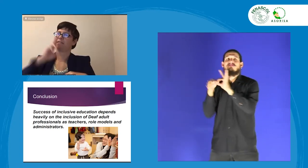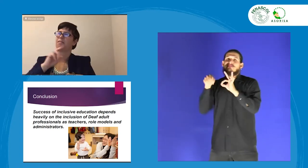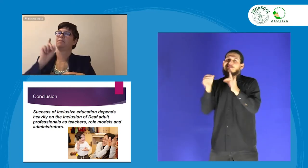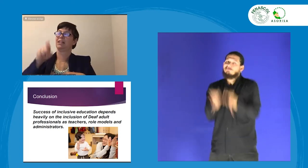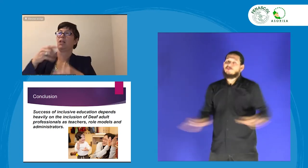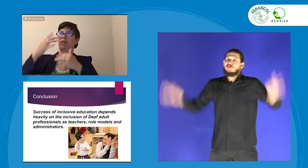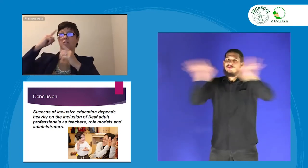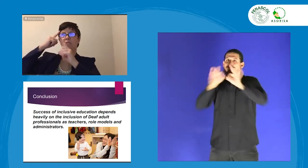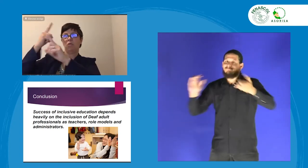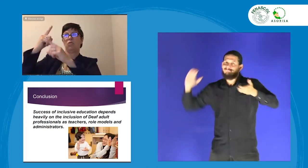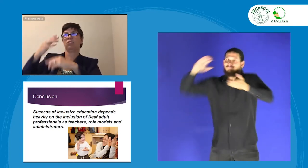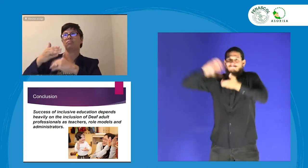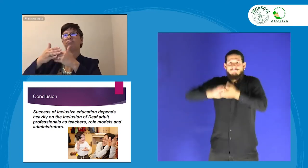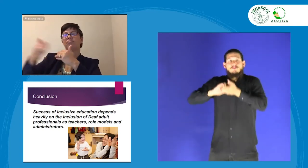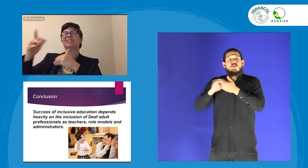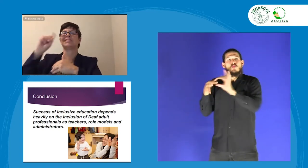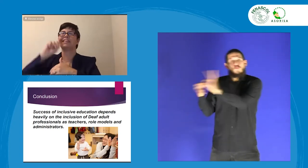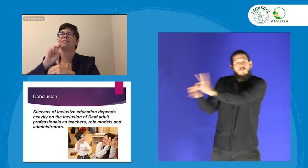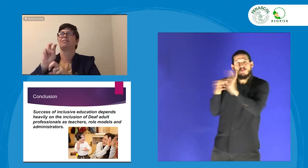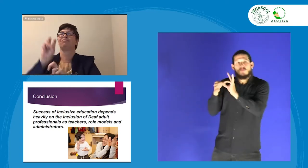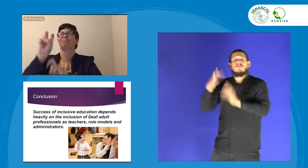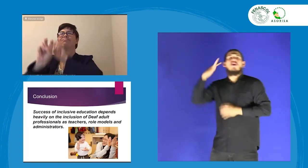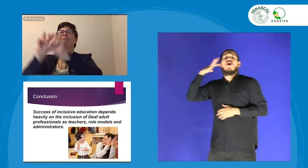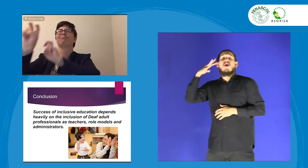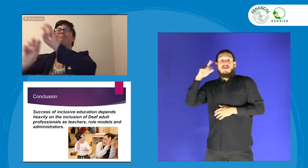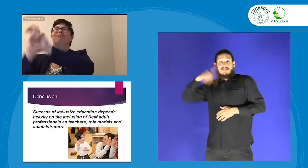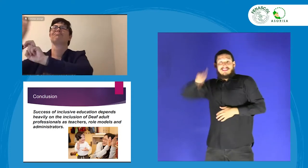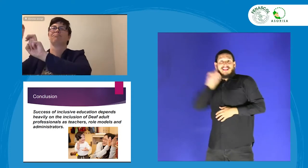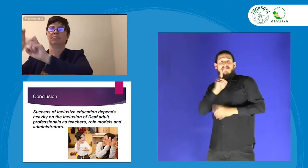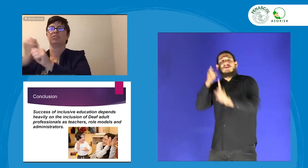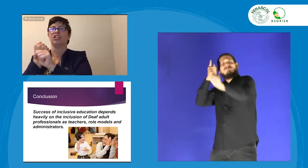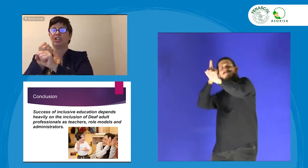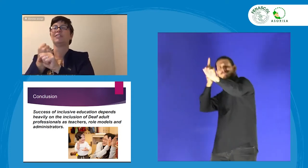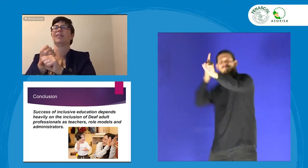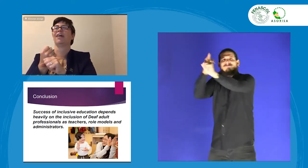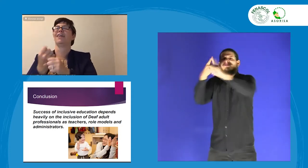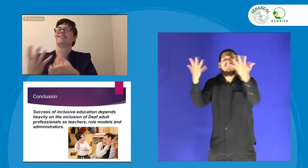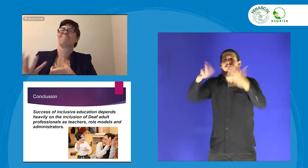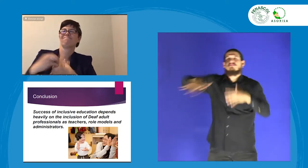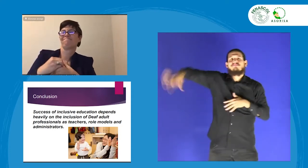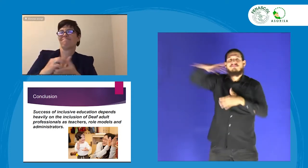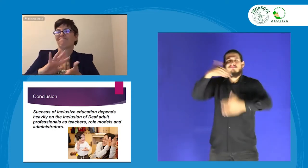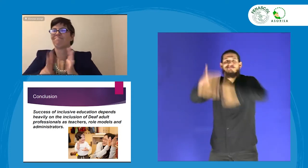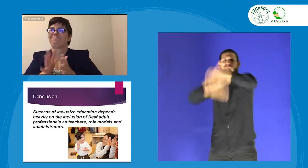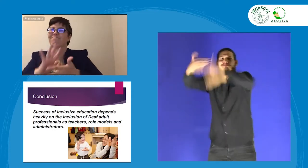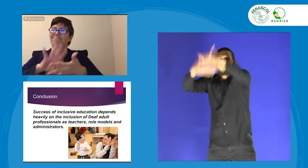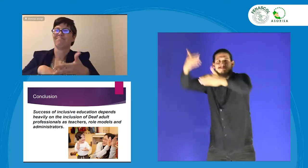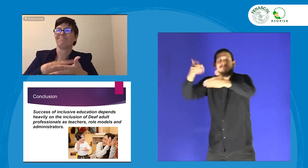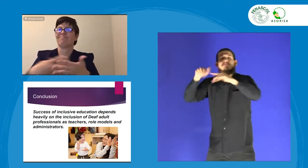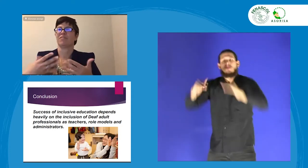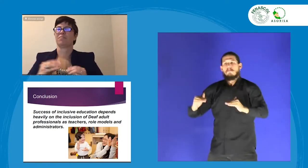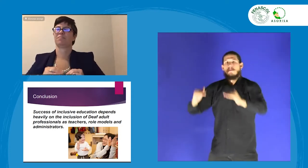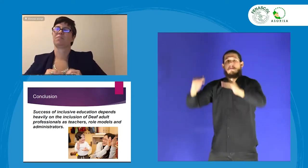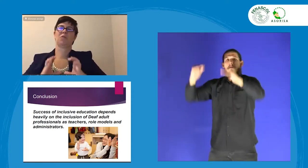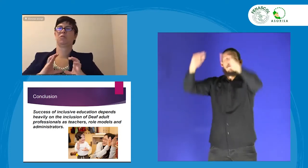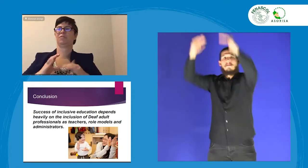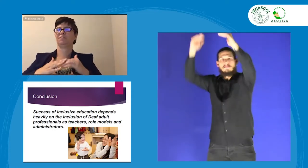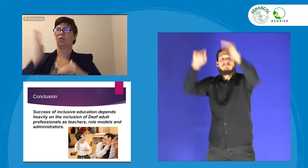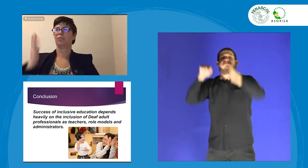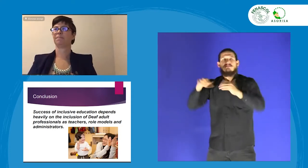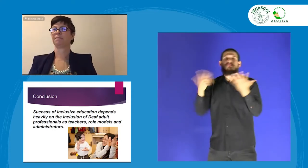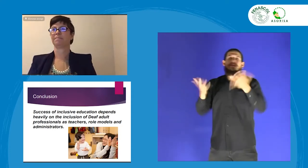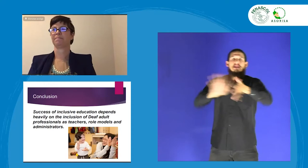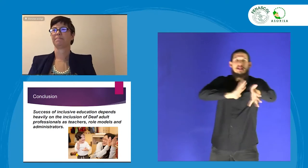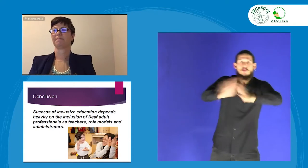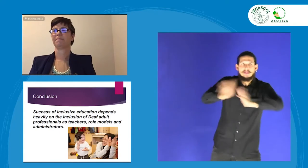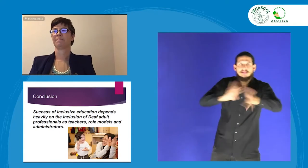va a poder tener la persona sorda y que hacia futuro va a trazarse esas metas y va a lograr realmente una inclusión a